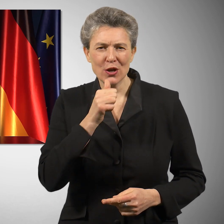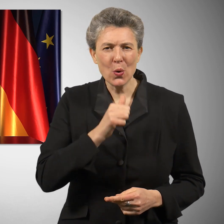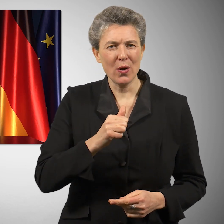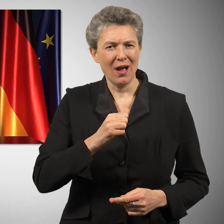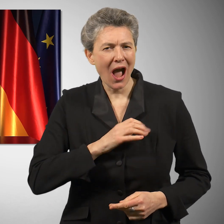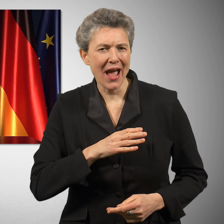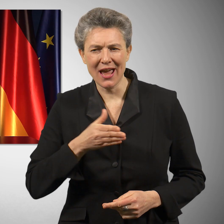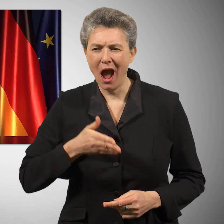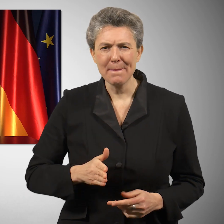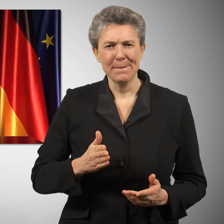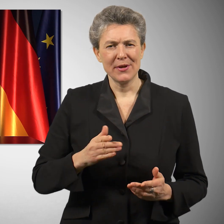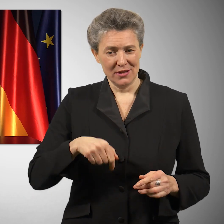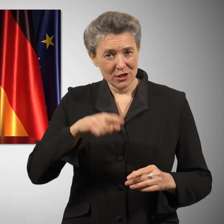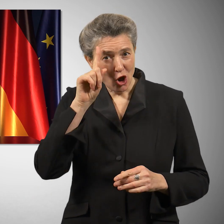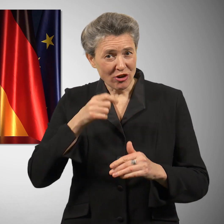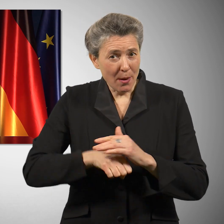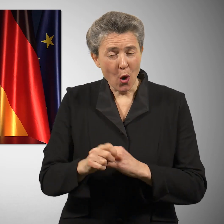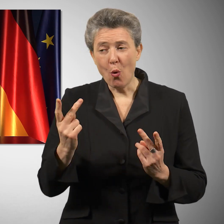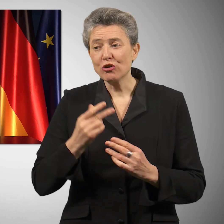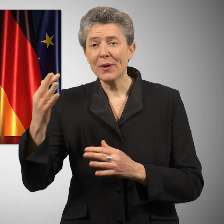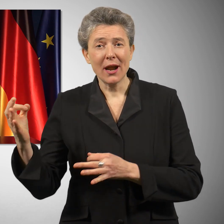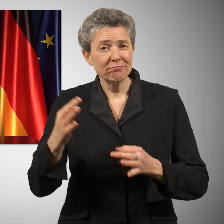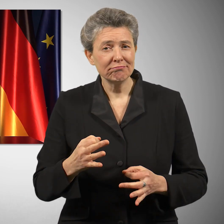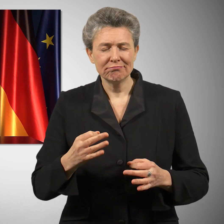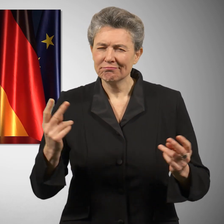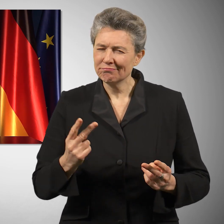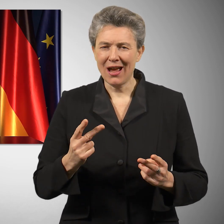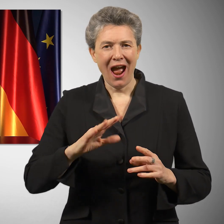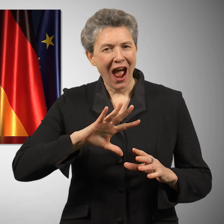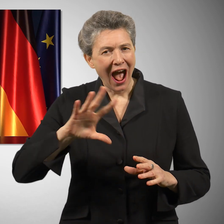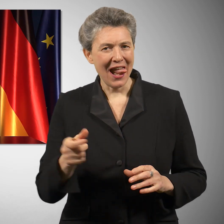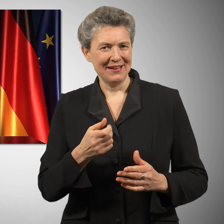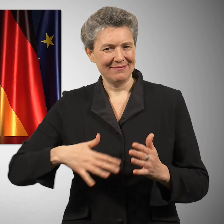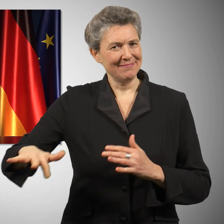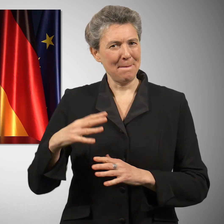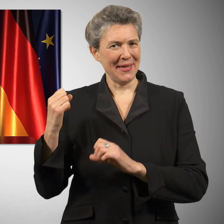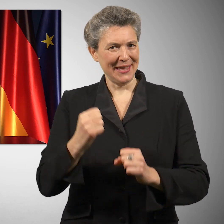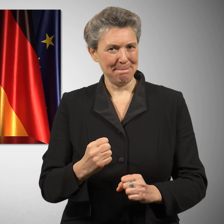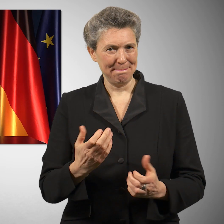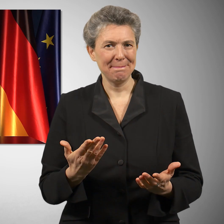situiert oder weniger wohlhabend, ob hier geboren oder erst später hierher gekommen.